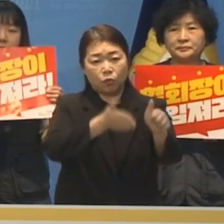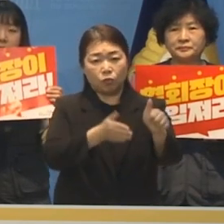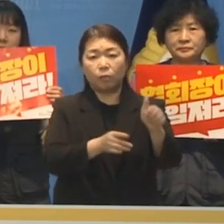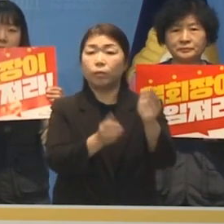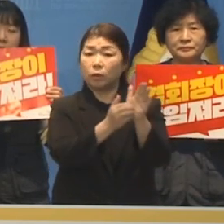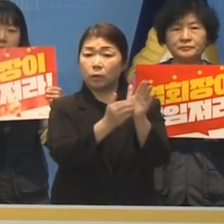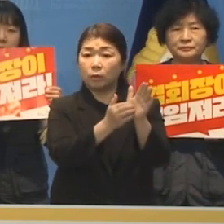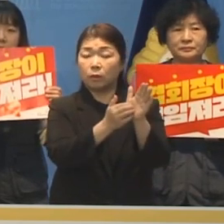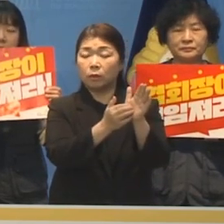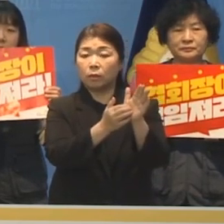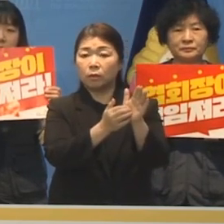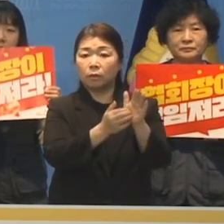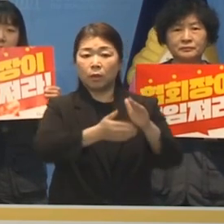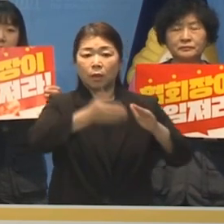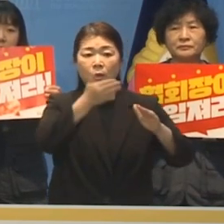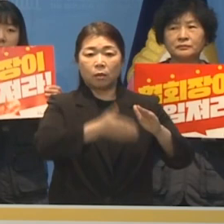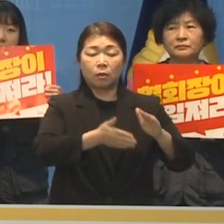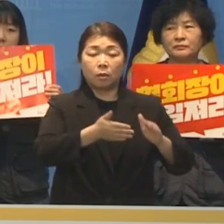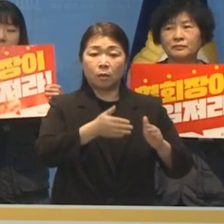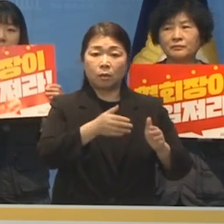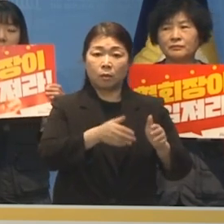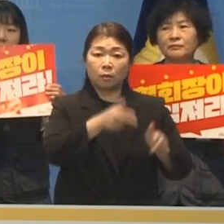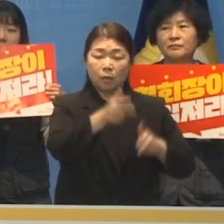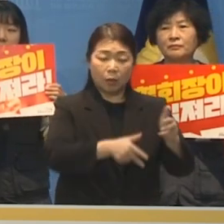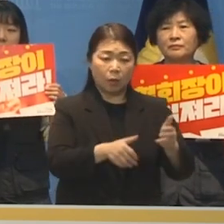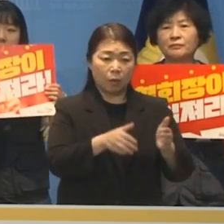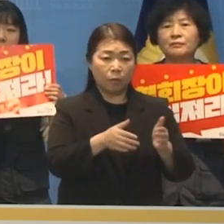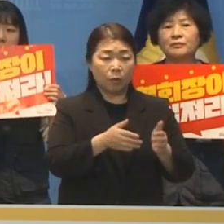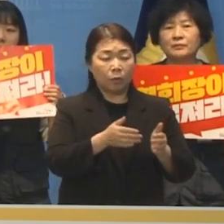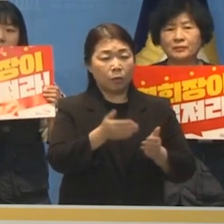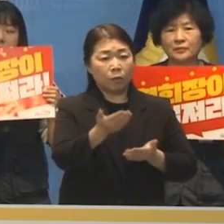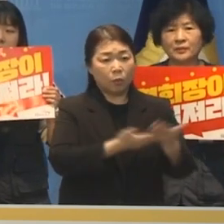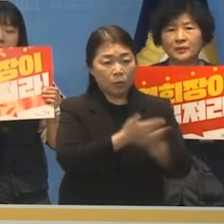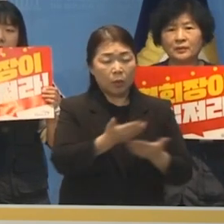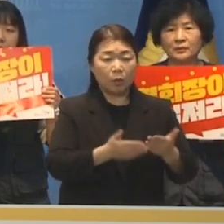산업통상자원부의 전기공사 관련 거의 독점적으로